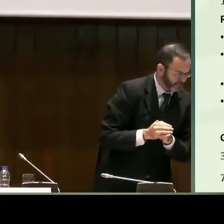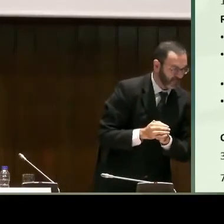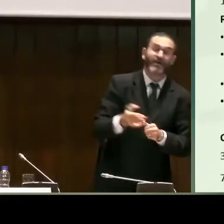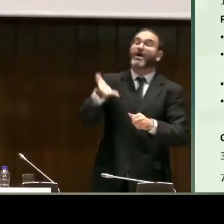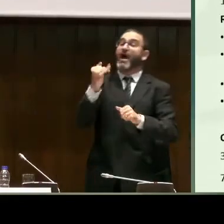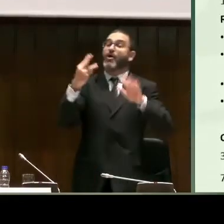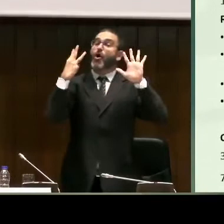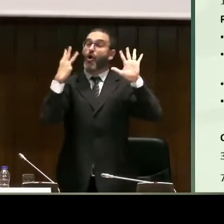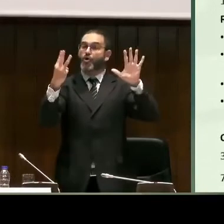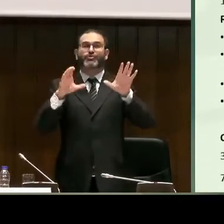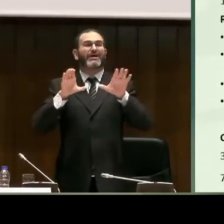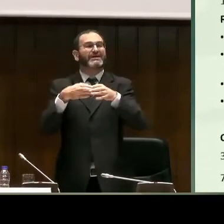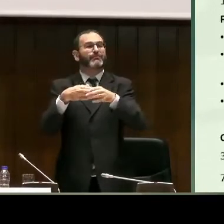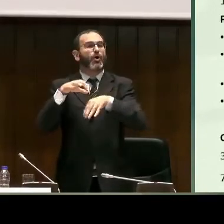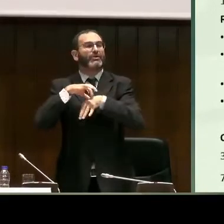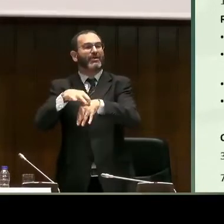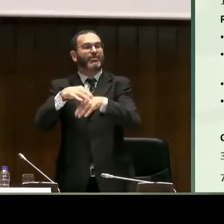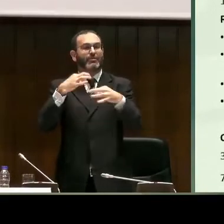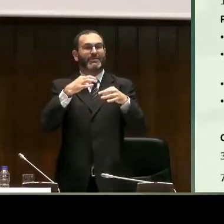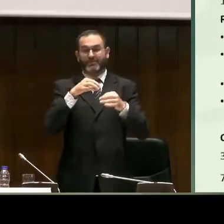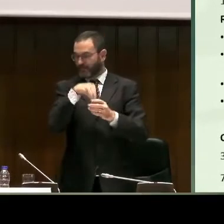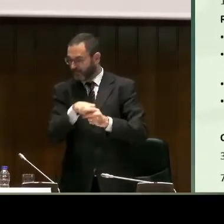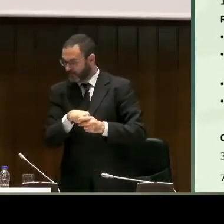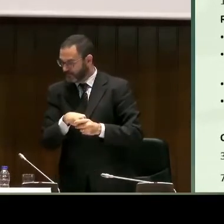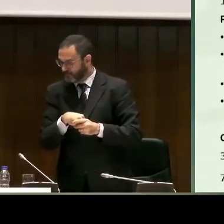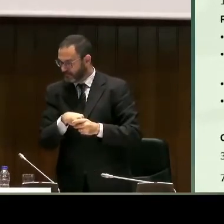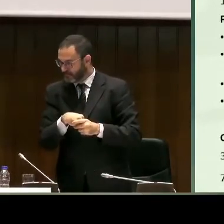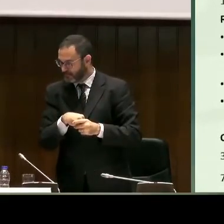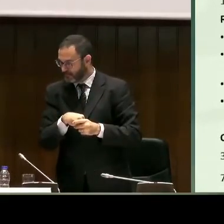aunque hay tal vez un poco de disenso en los números.